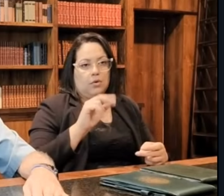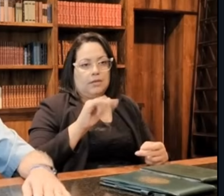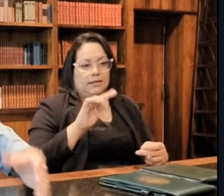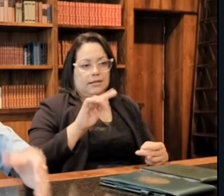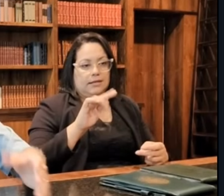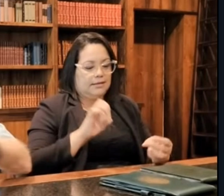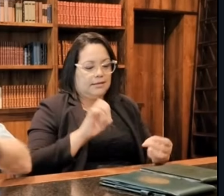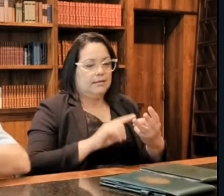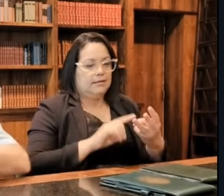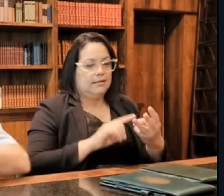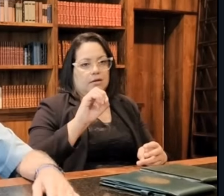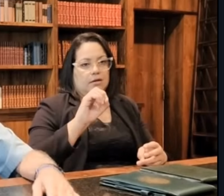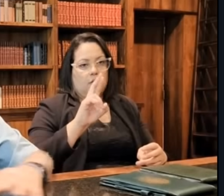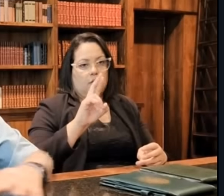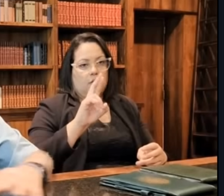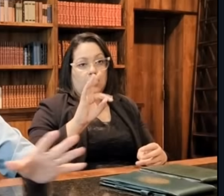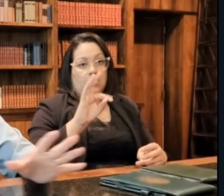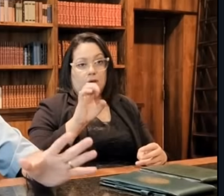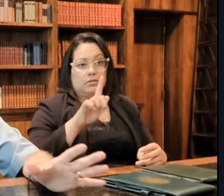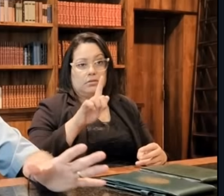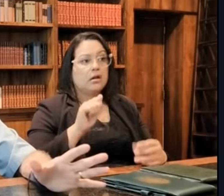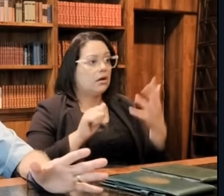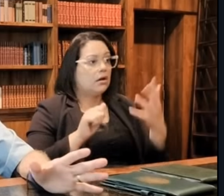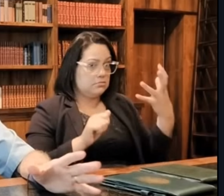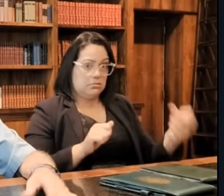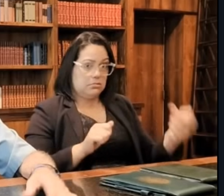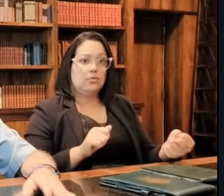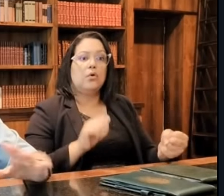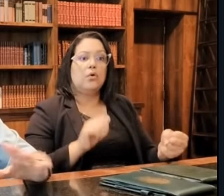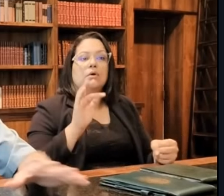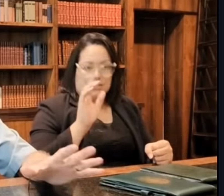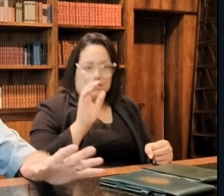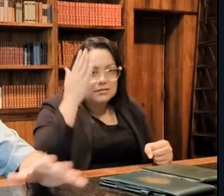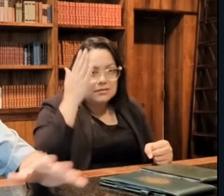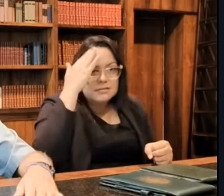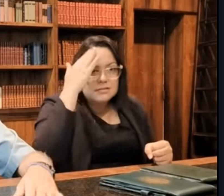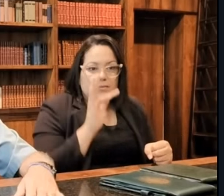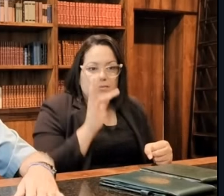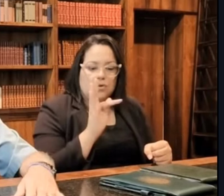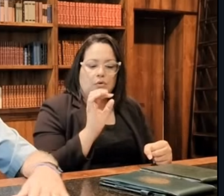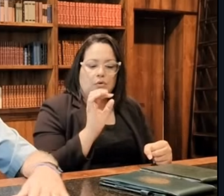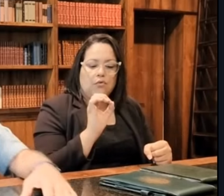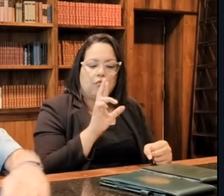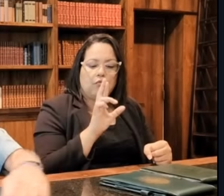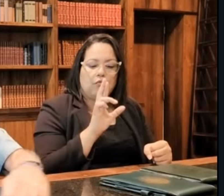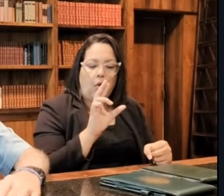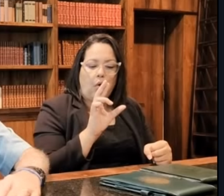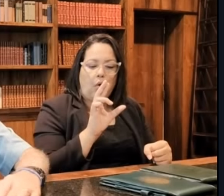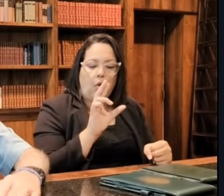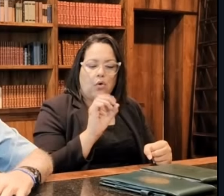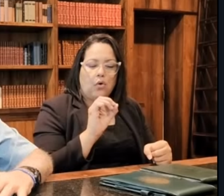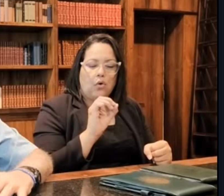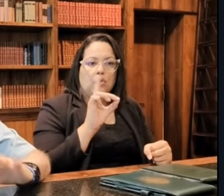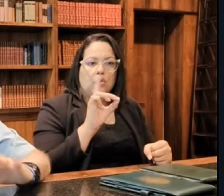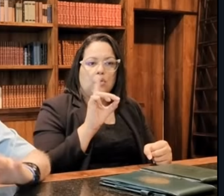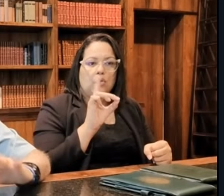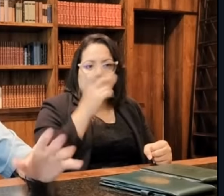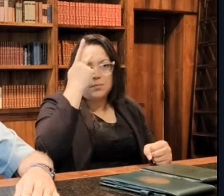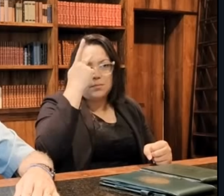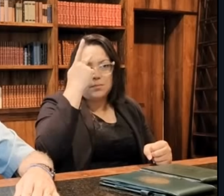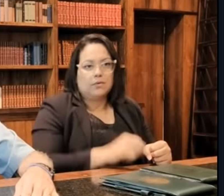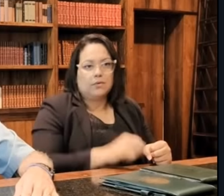Ortega, né? Tal foi São Paulo todo presente, que agora tem outro nome, né? Grupo de